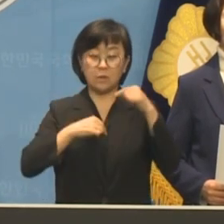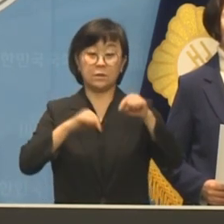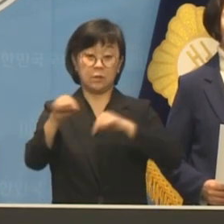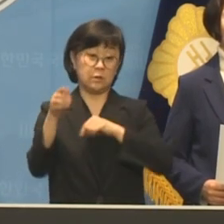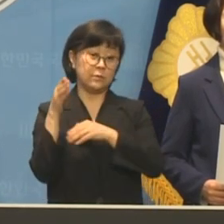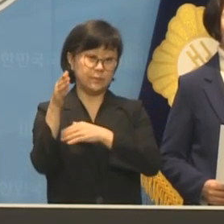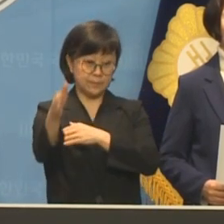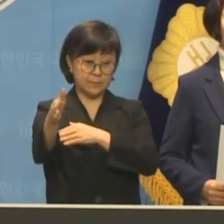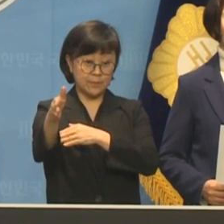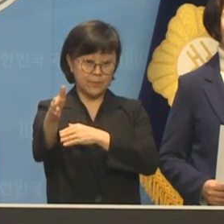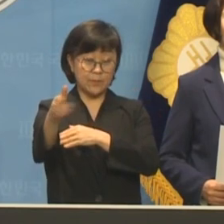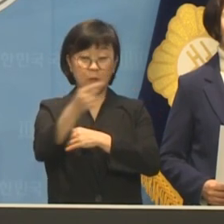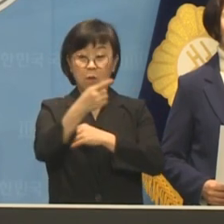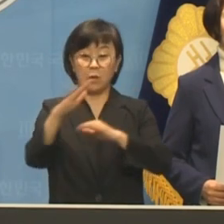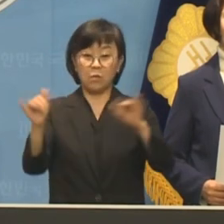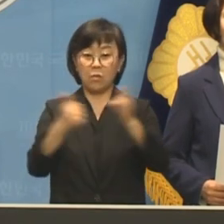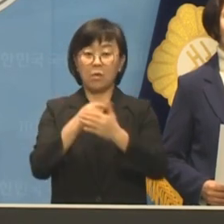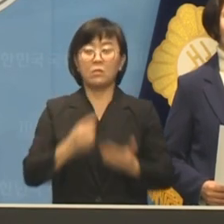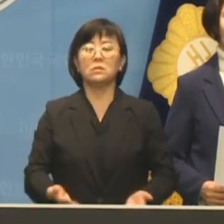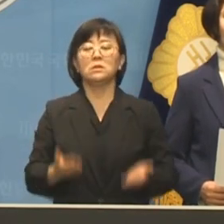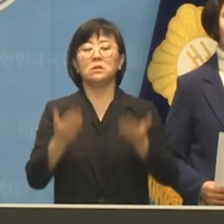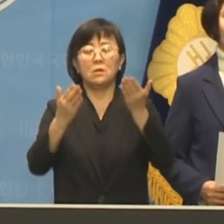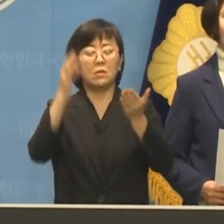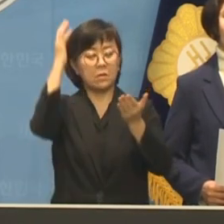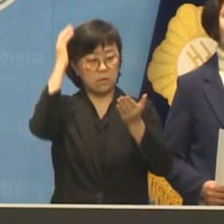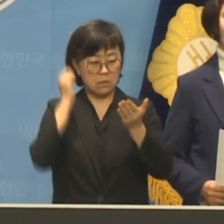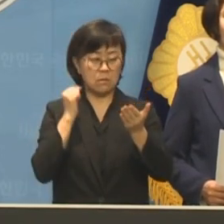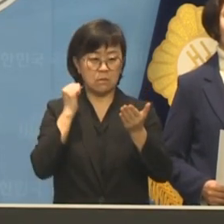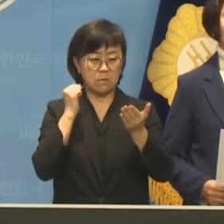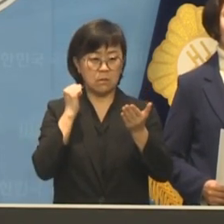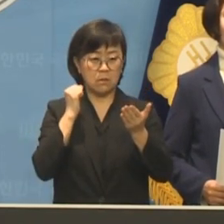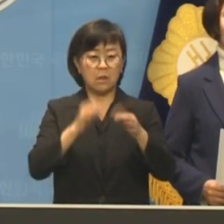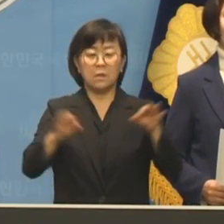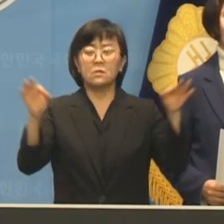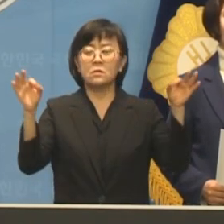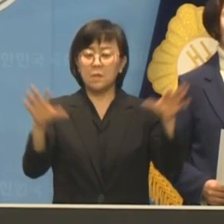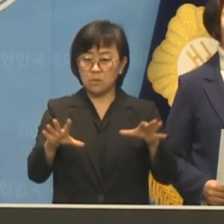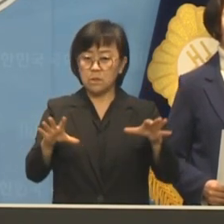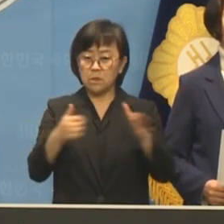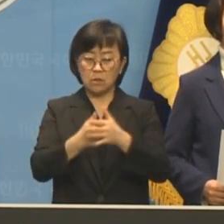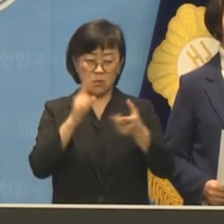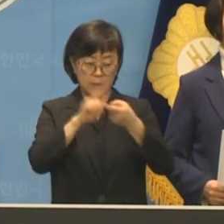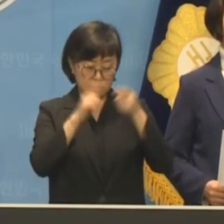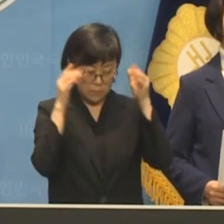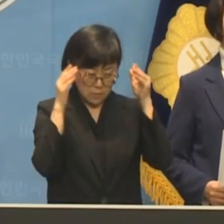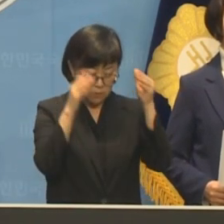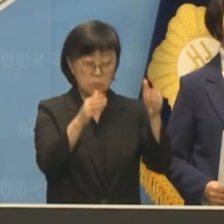정치권에서는 소방관들의 헌신을 기리겠다며 잠시나마 관심을 가져줍니다.